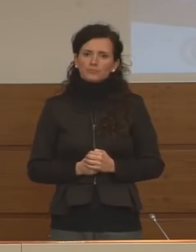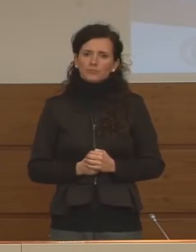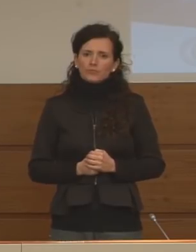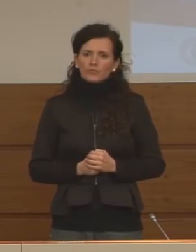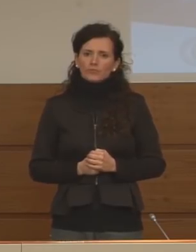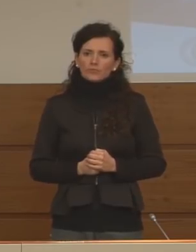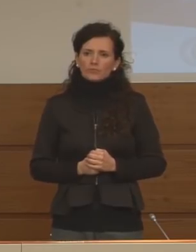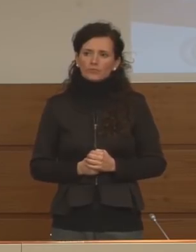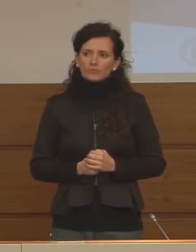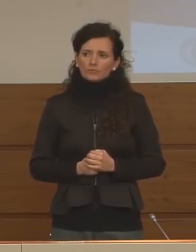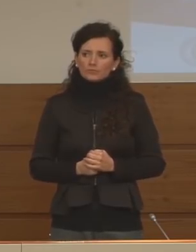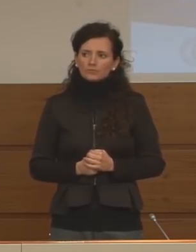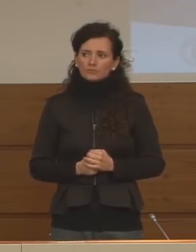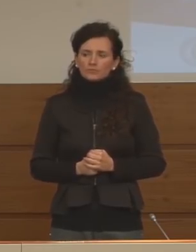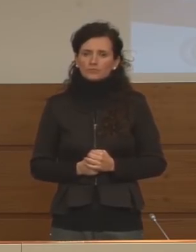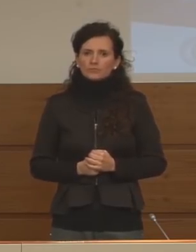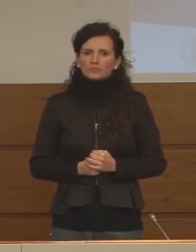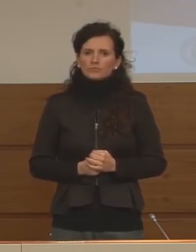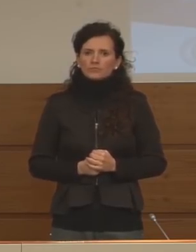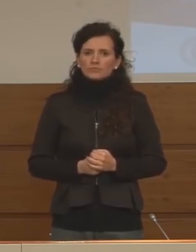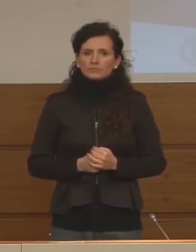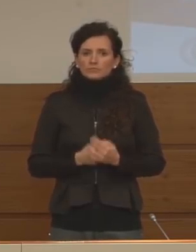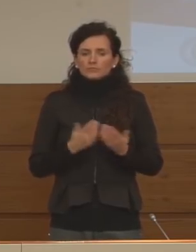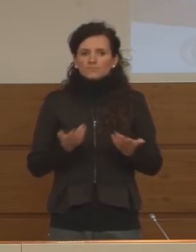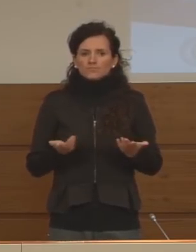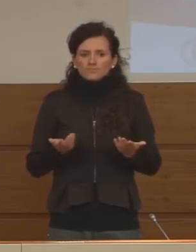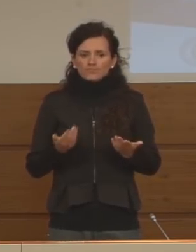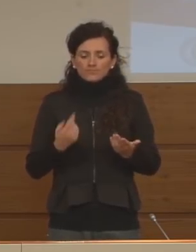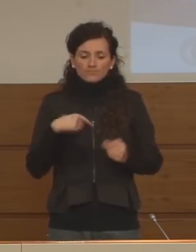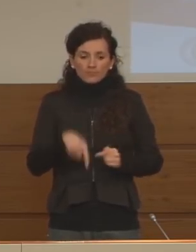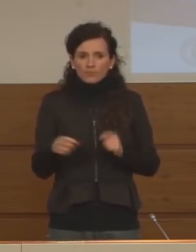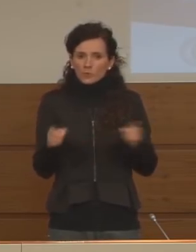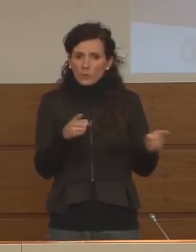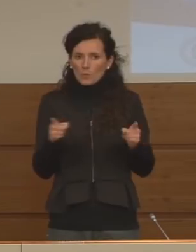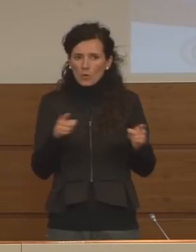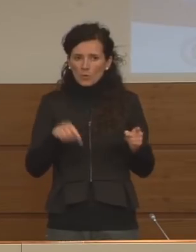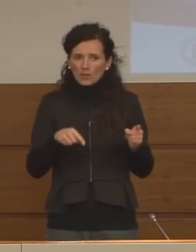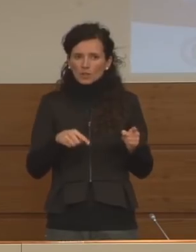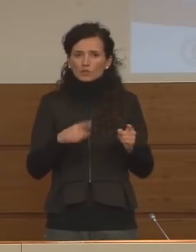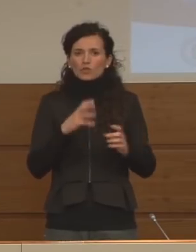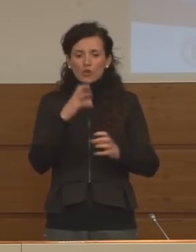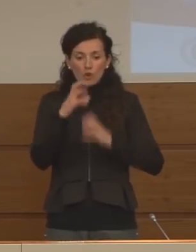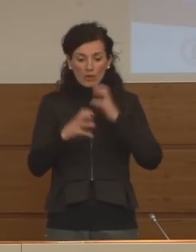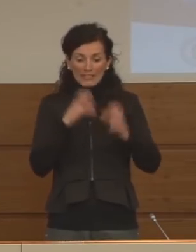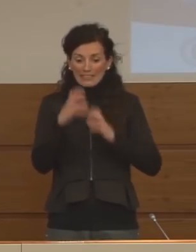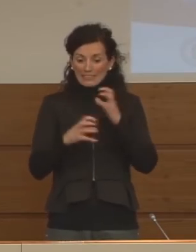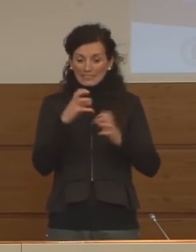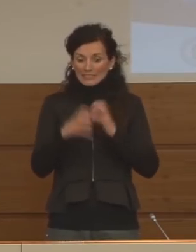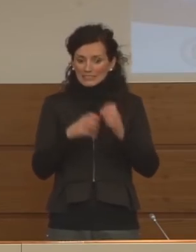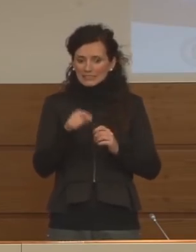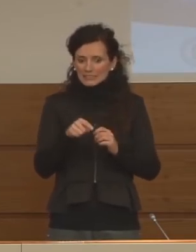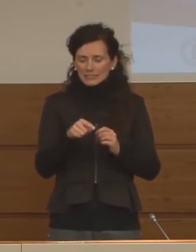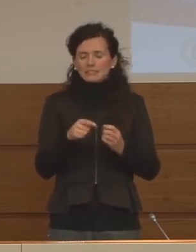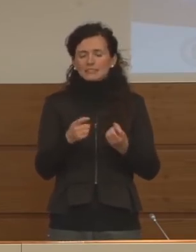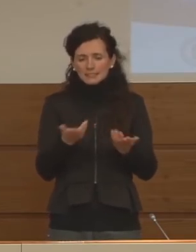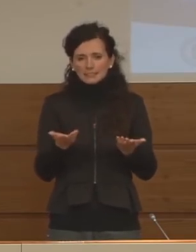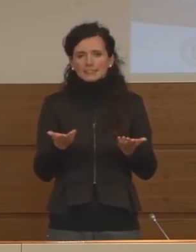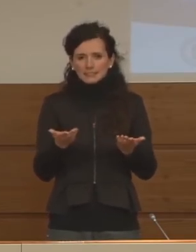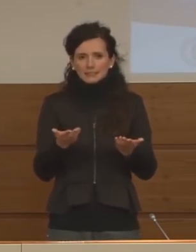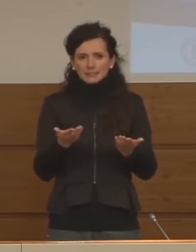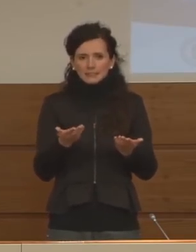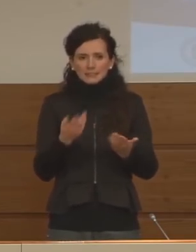purtroppo noi ci troviamo di fronte ad una crisi che ha un'altra caratteristica il nostro nemico